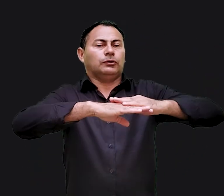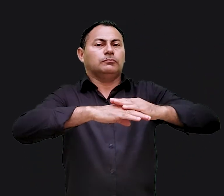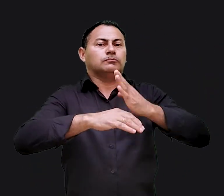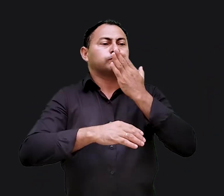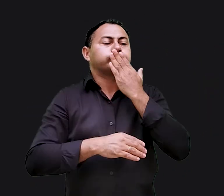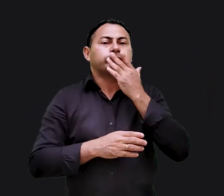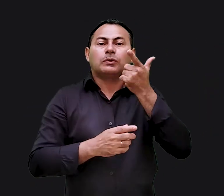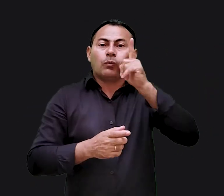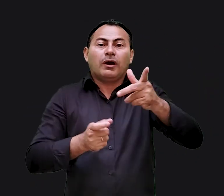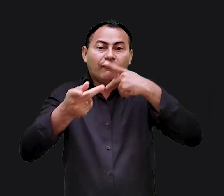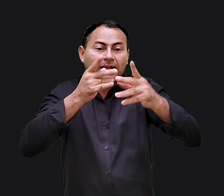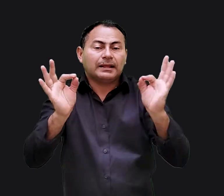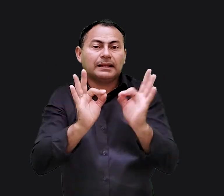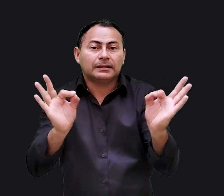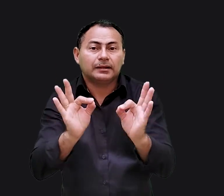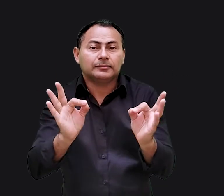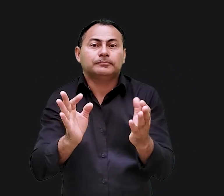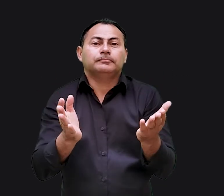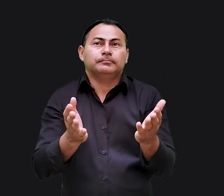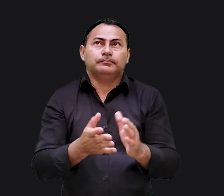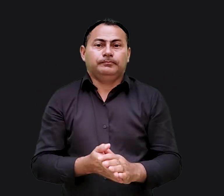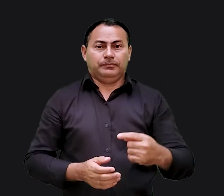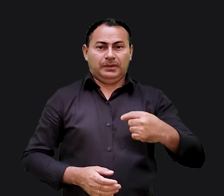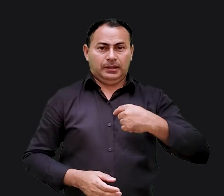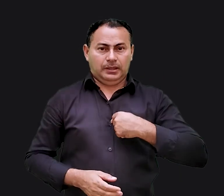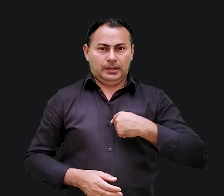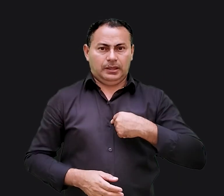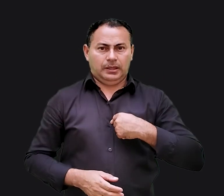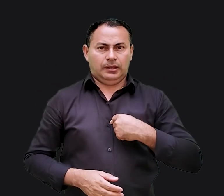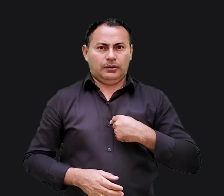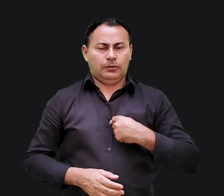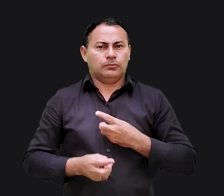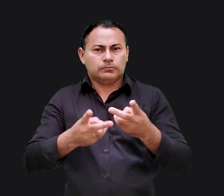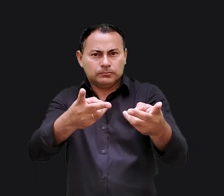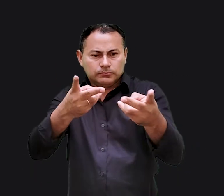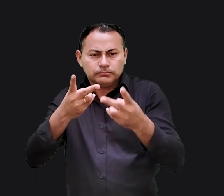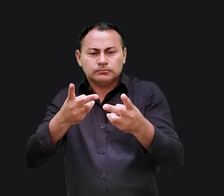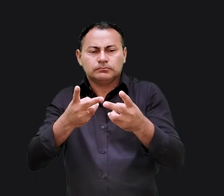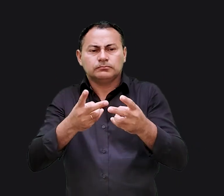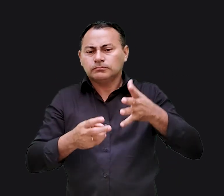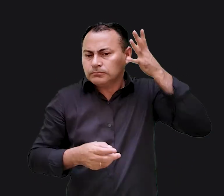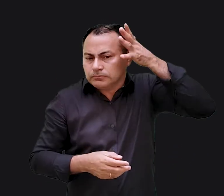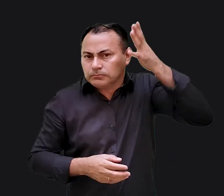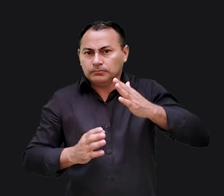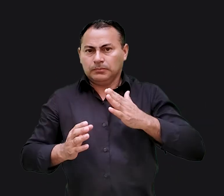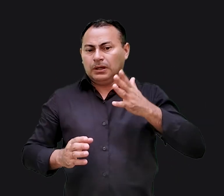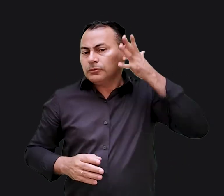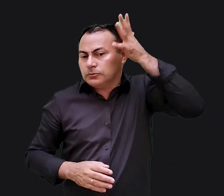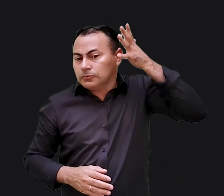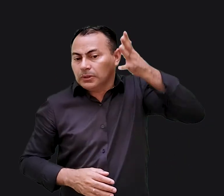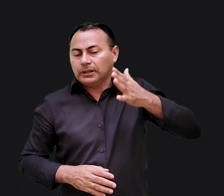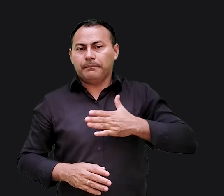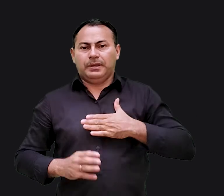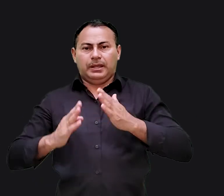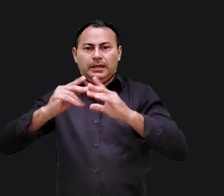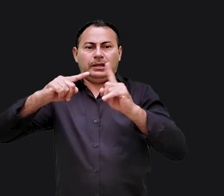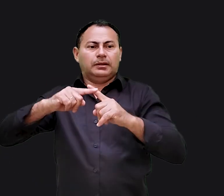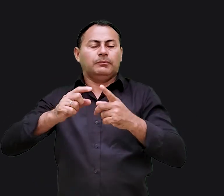boca. Não consigo falar nada. Eu o estava convidando para pregar em minha igreja e ele estava me dizendo por que não queria